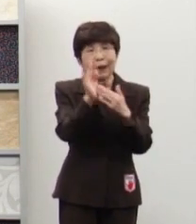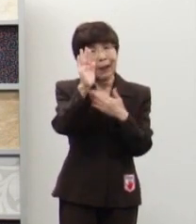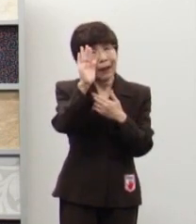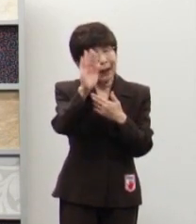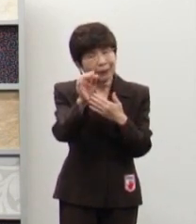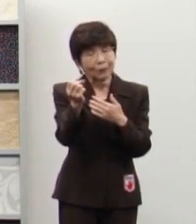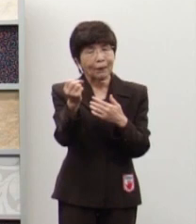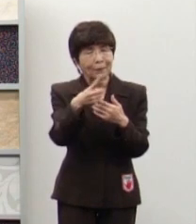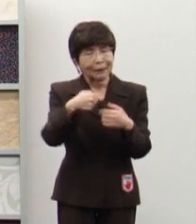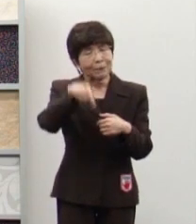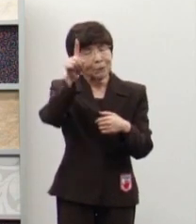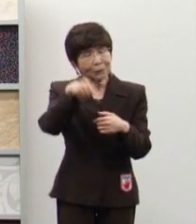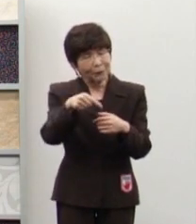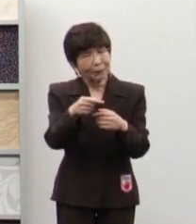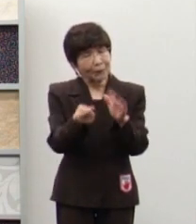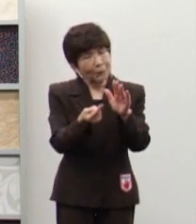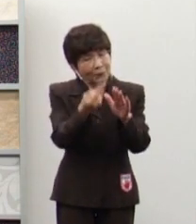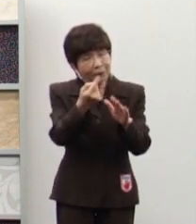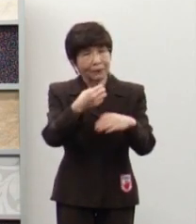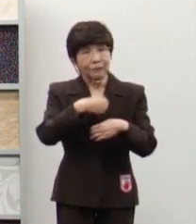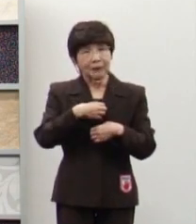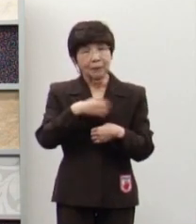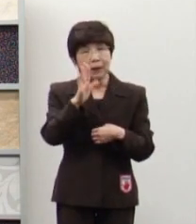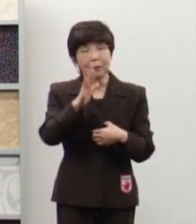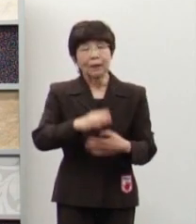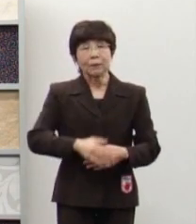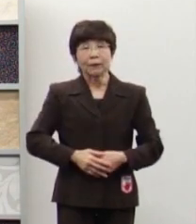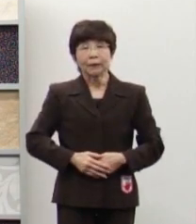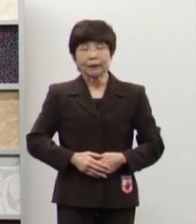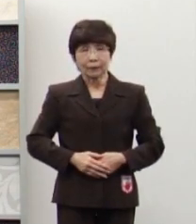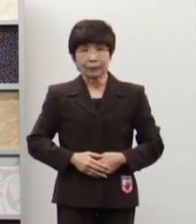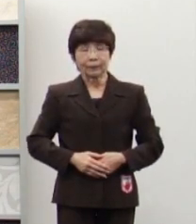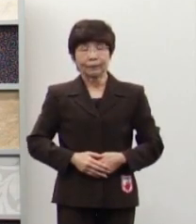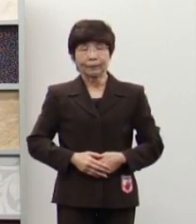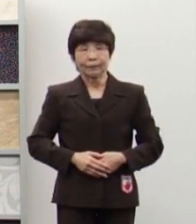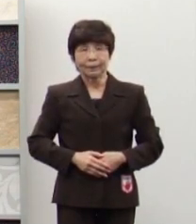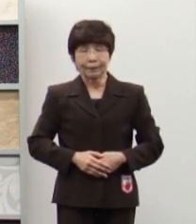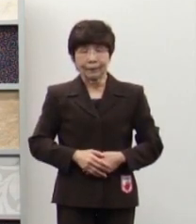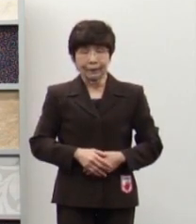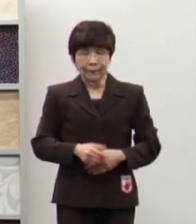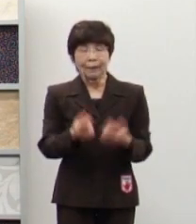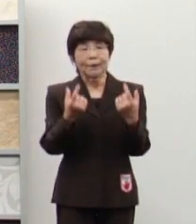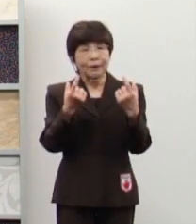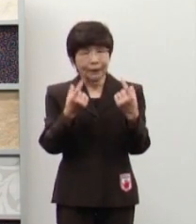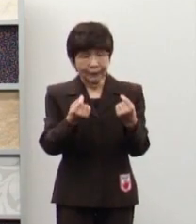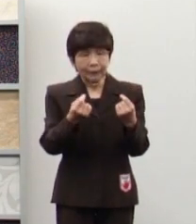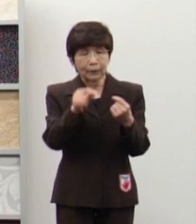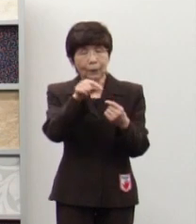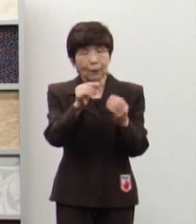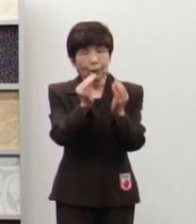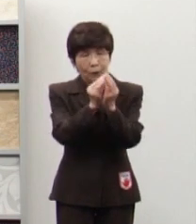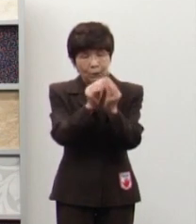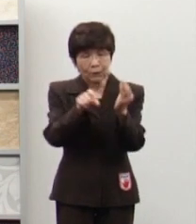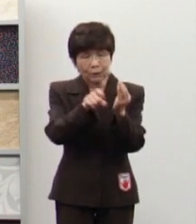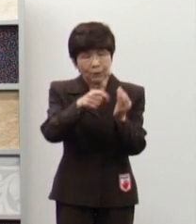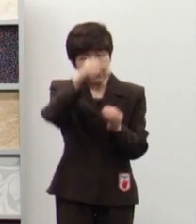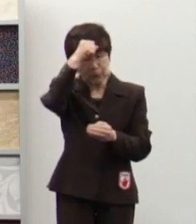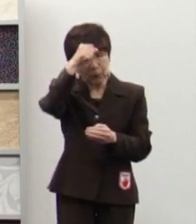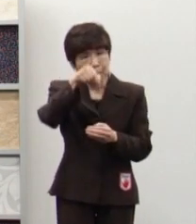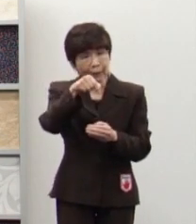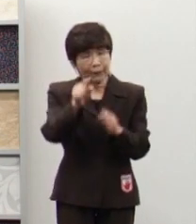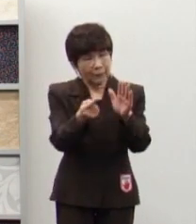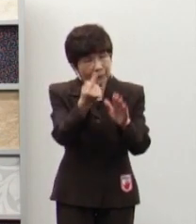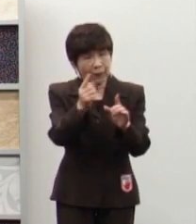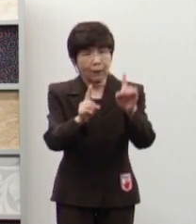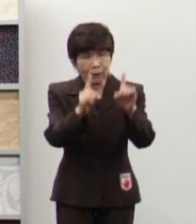性もあります。このため県におきましては、引き続き注意深く本病の発生を